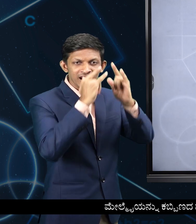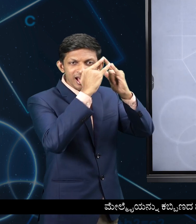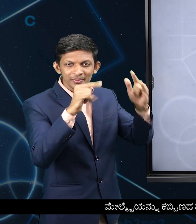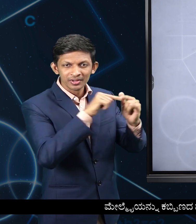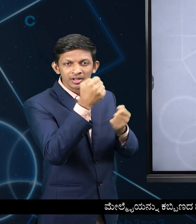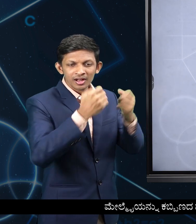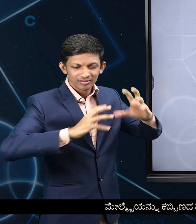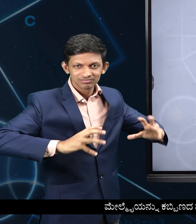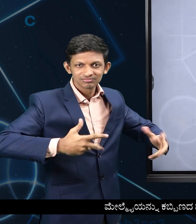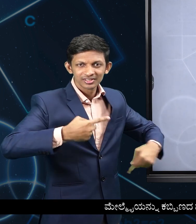ಪಟ್ಟೆಯಿಂದ ರಕ್ಷಿಸಲು ಬಯಸುತ್ತಾನೆ.